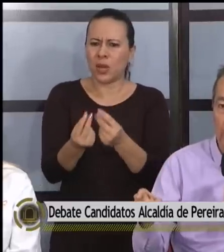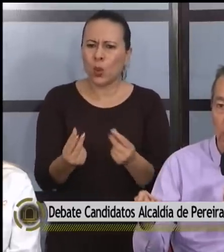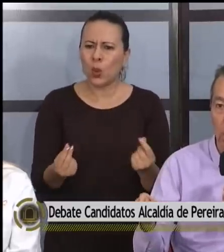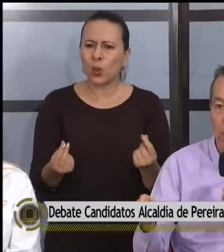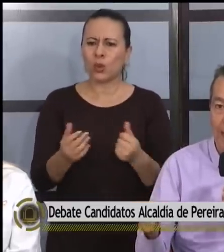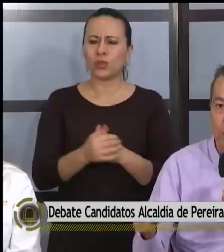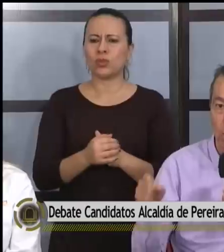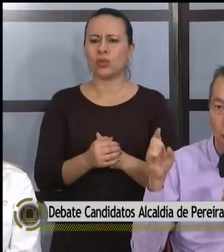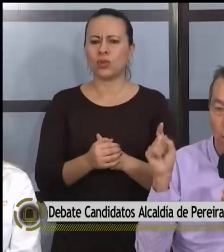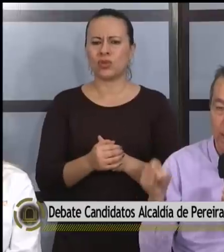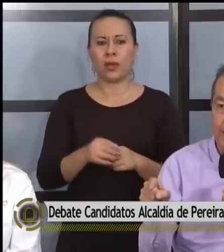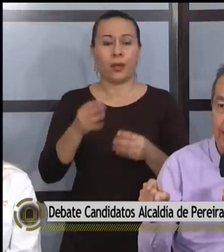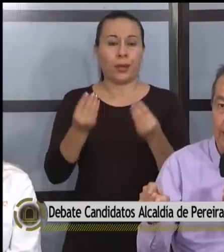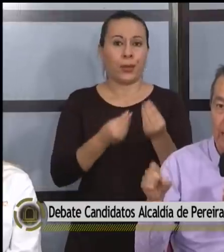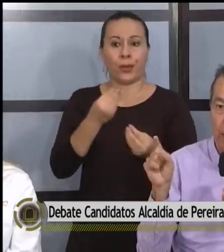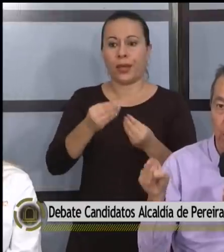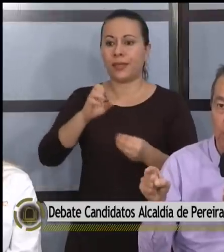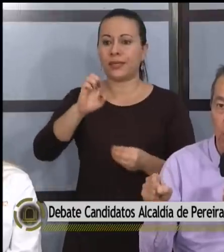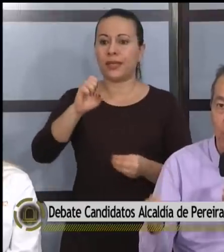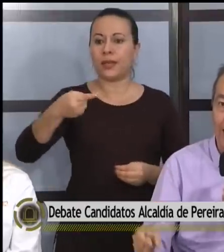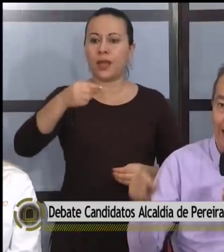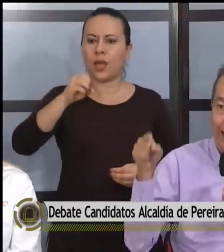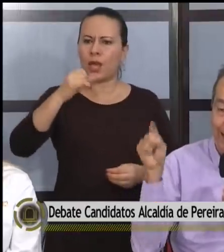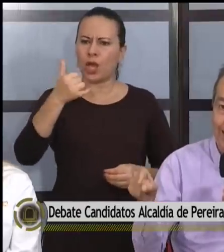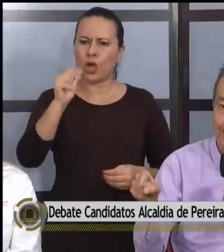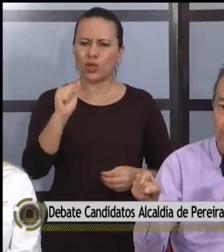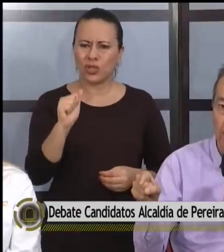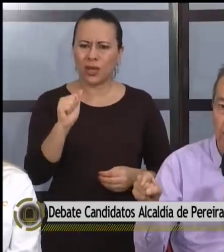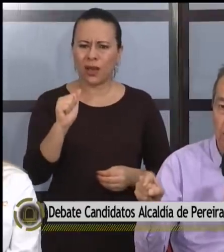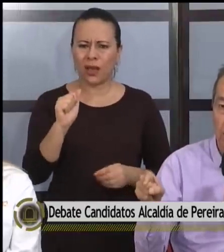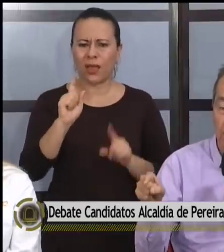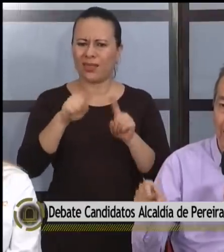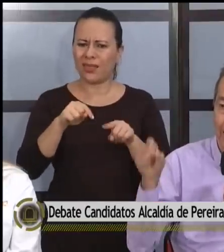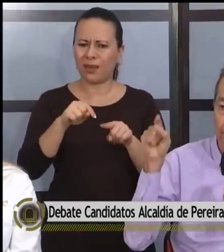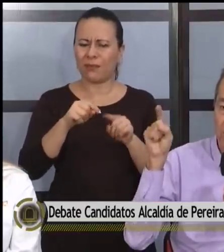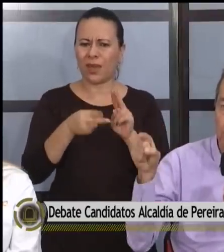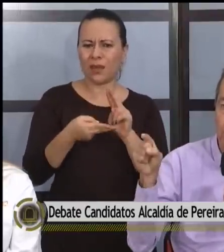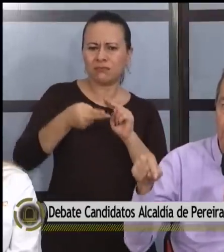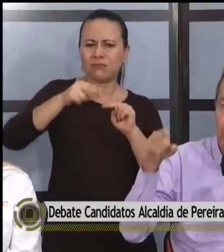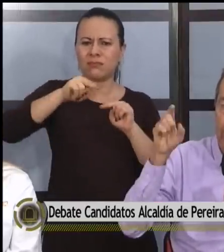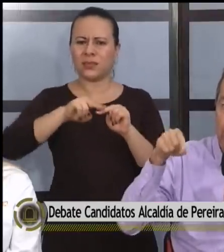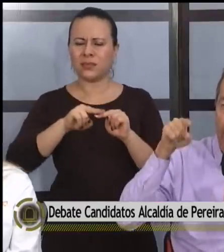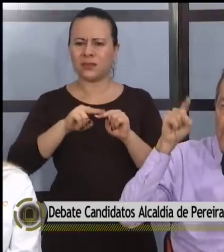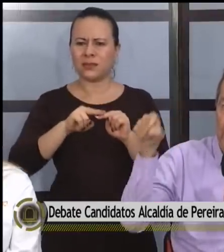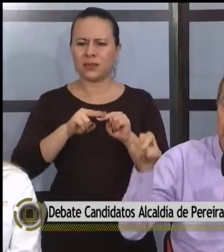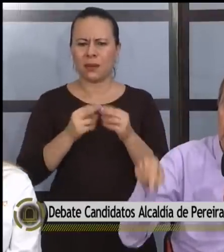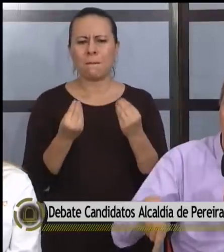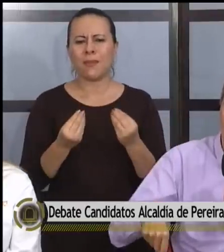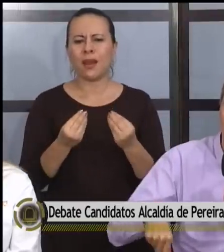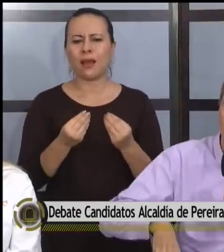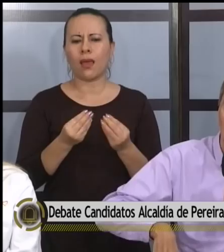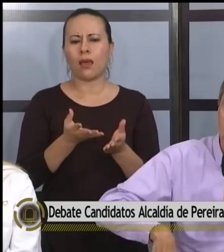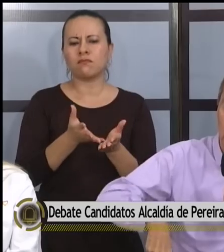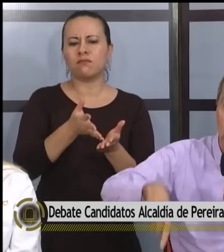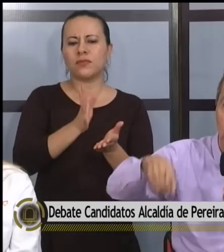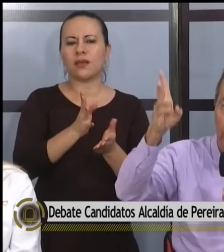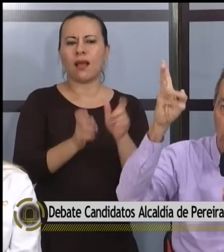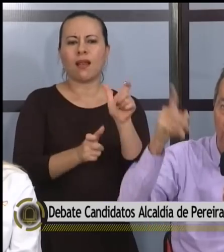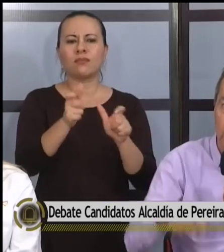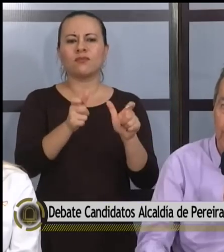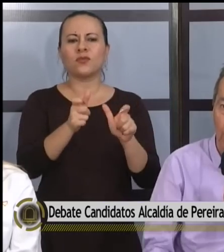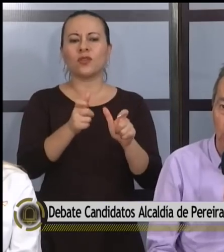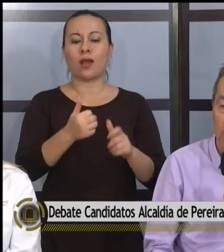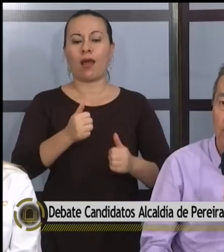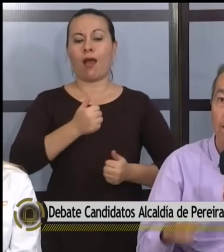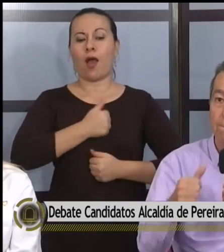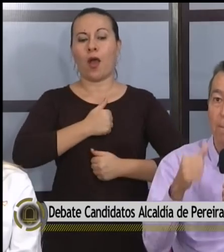del colector Egoyá, que son obras de renovación urbana cargada a la tarifa, para simplemente enriquecer a los propietarios de los terrenos